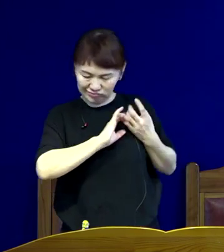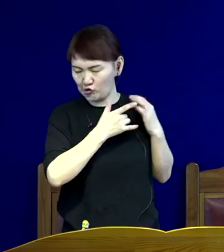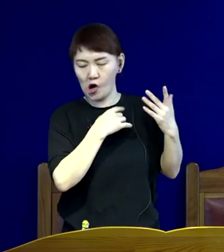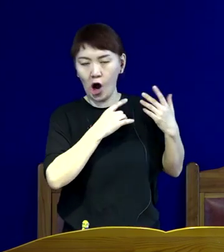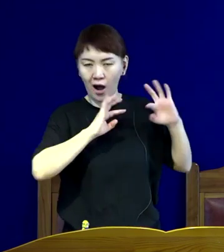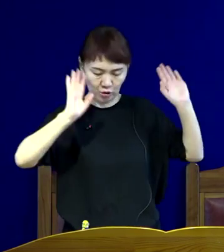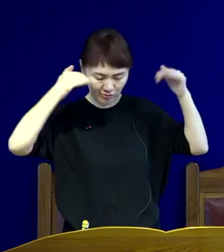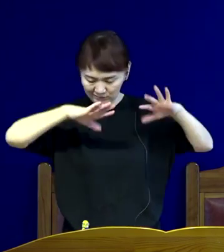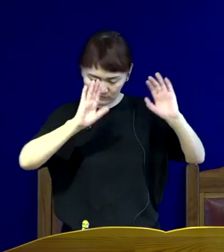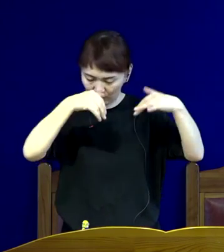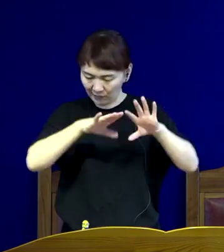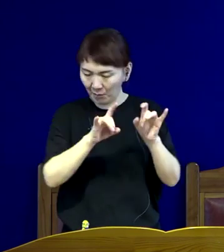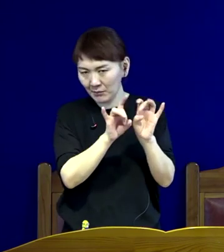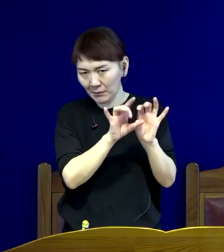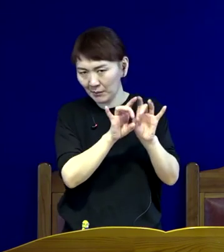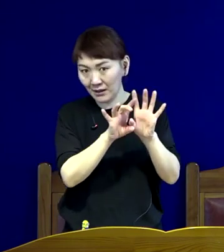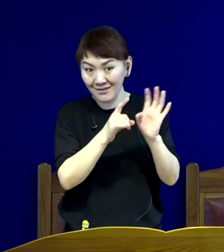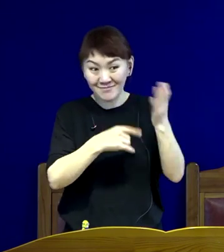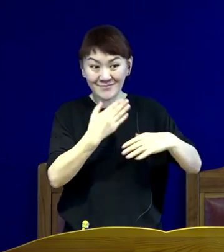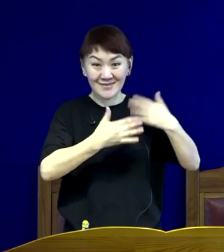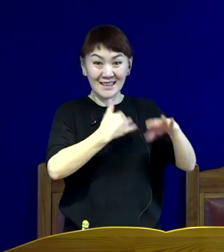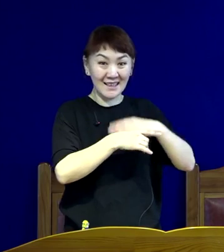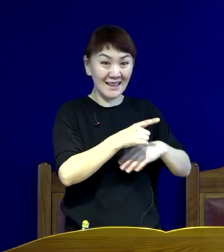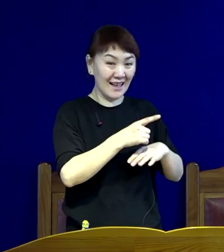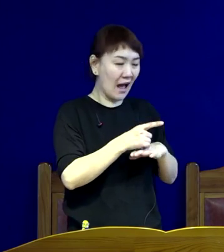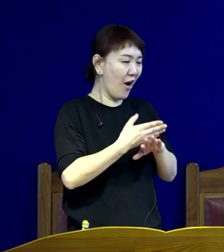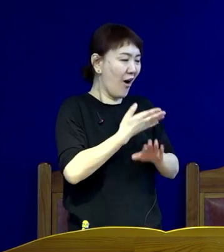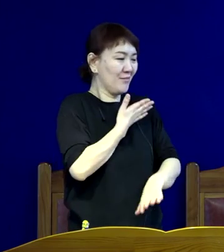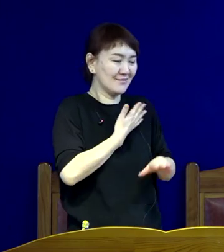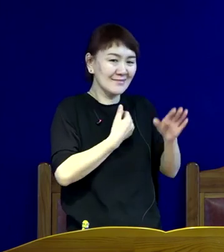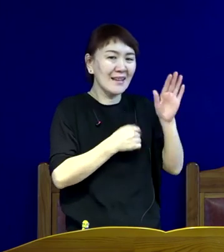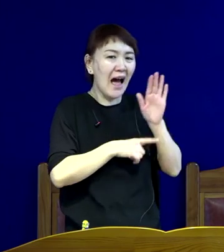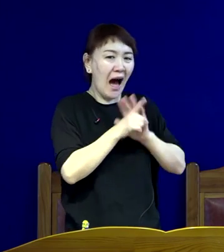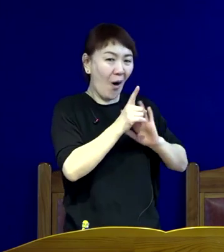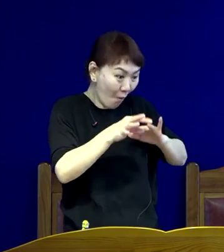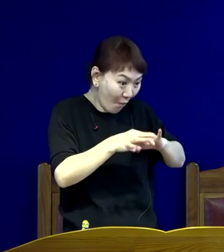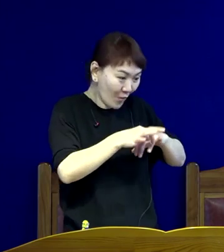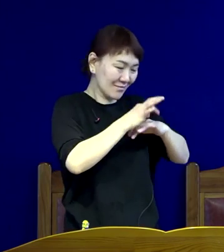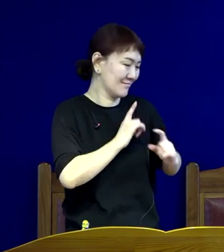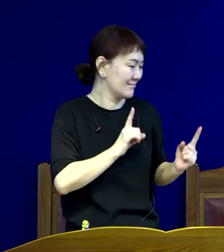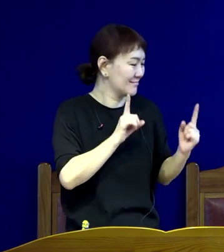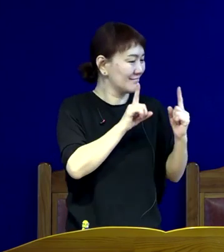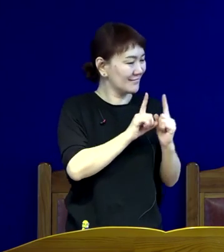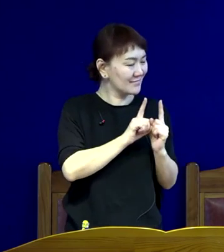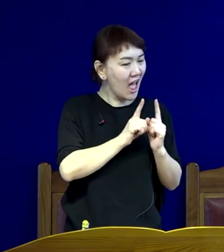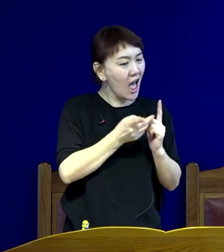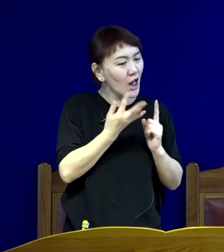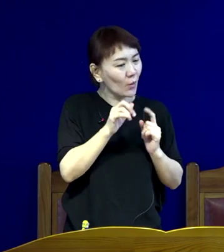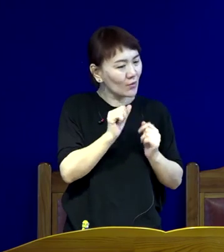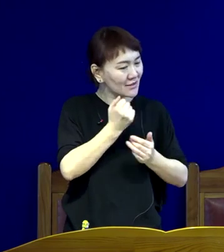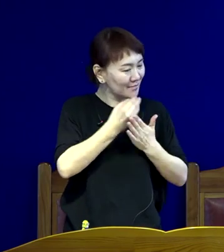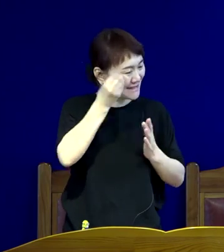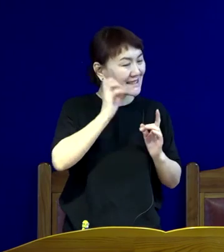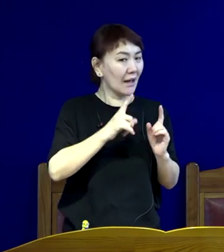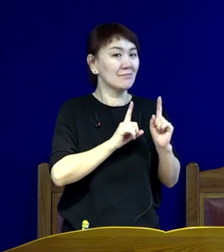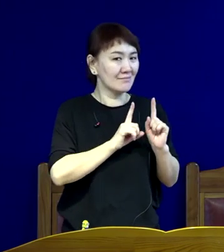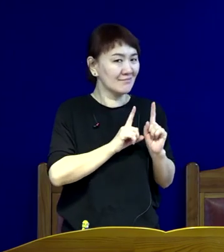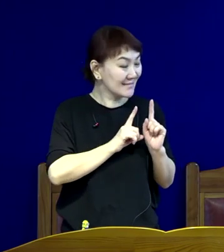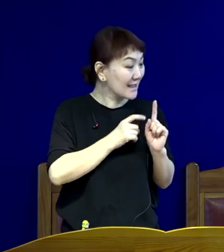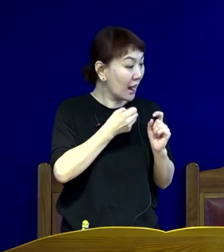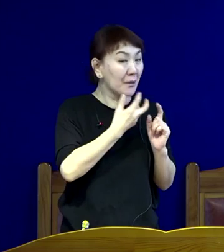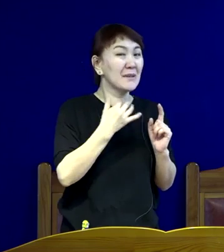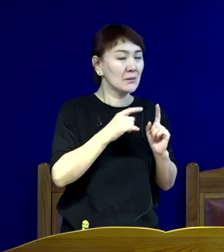уу? Хурмаа хийх үедээ хідэн удаа залбирах ёстой гэдэг үлээ? Санахгүй байгаа юм байна шүү дээ. 3 удаа.